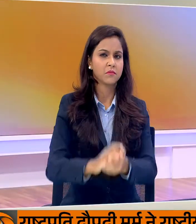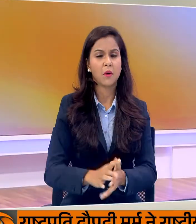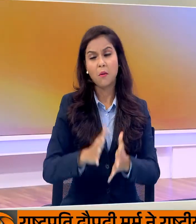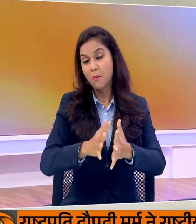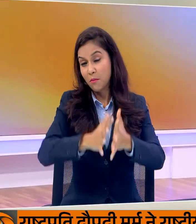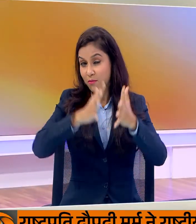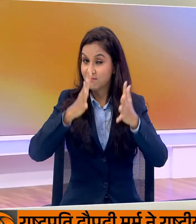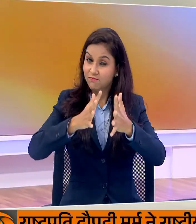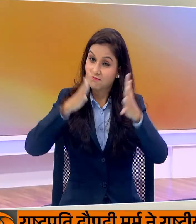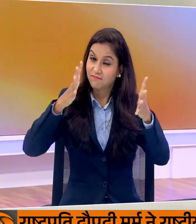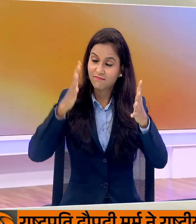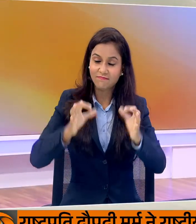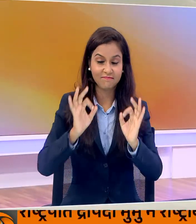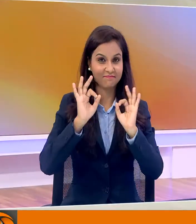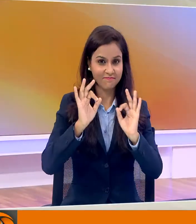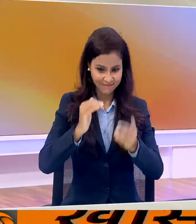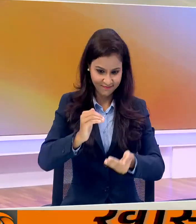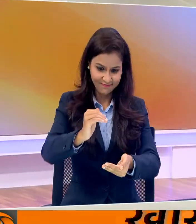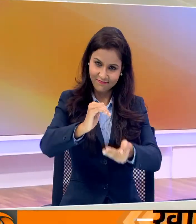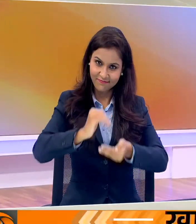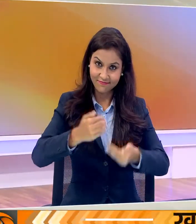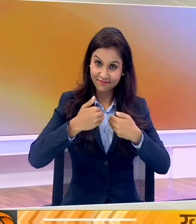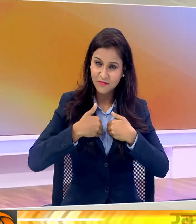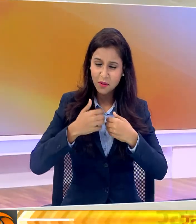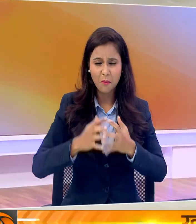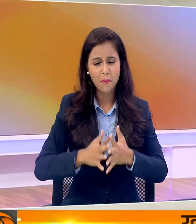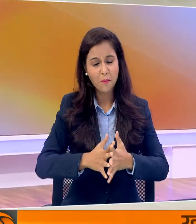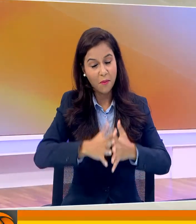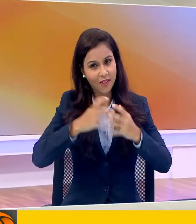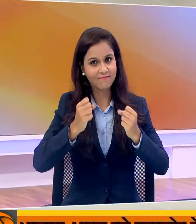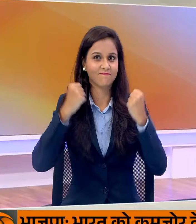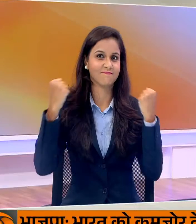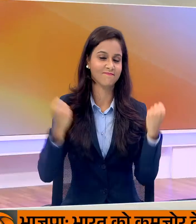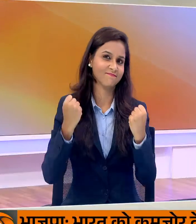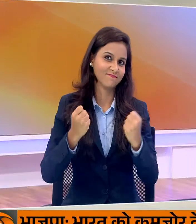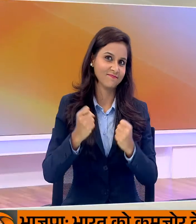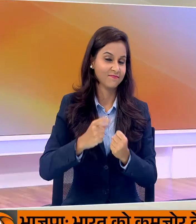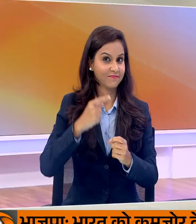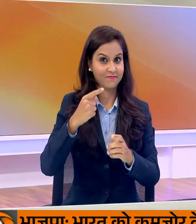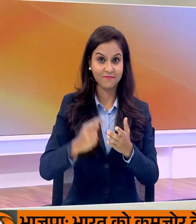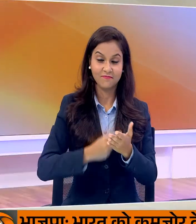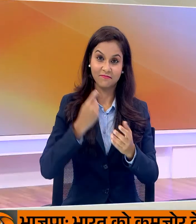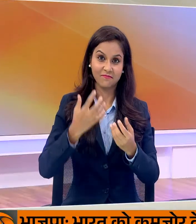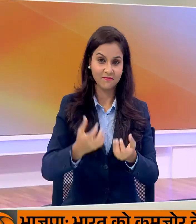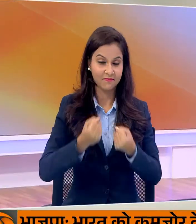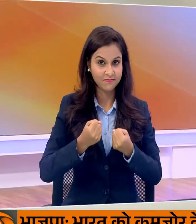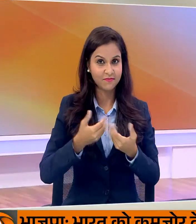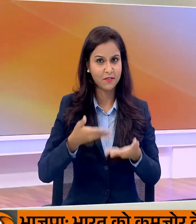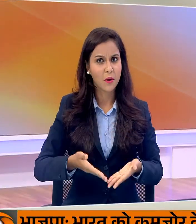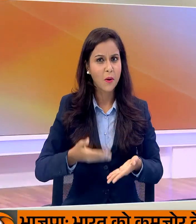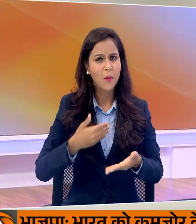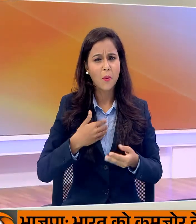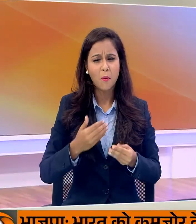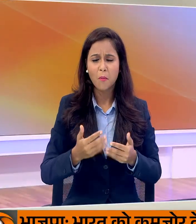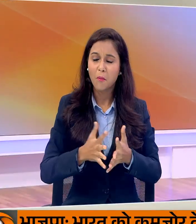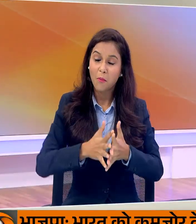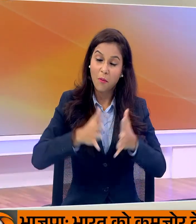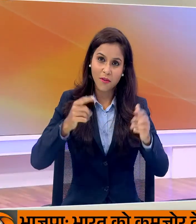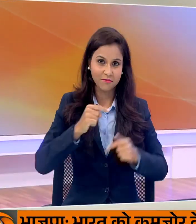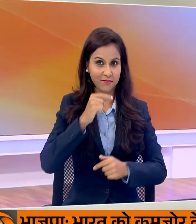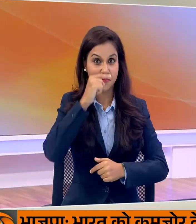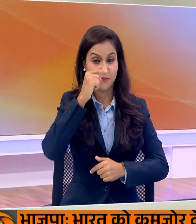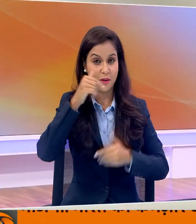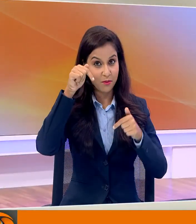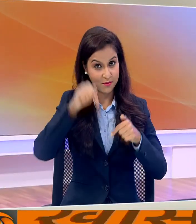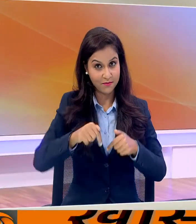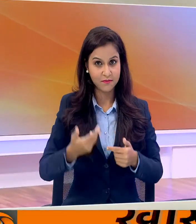बहुत अच्छा लग रहा है। ये अवार्ड मिला, मेरी बहुत मेहनत का फल है सर ये, और बहुत मेरे को प्राउड हो रहा है आज।